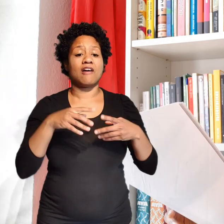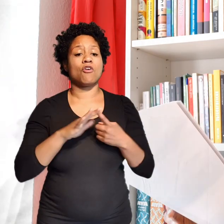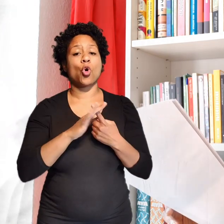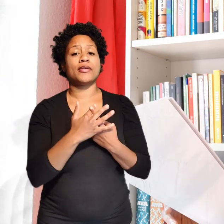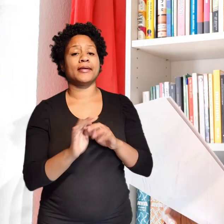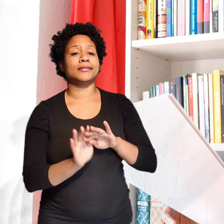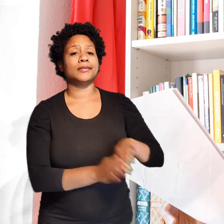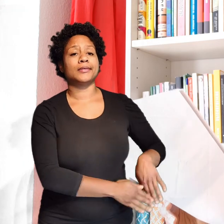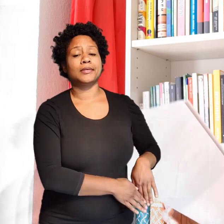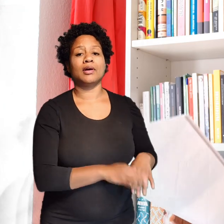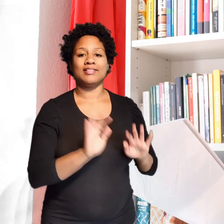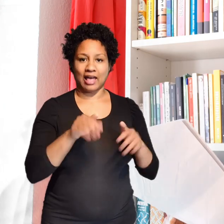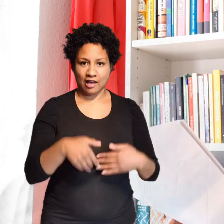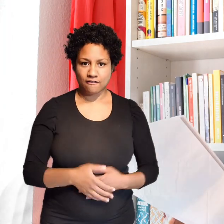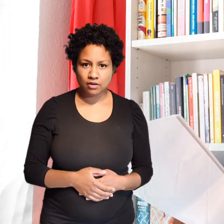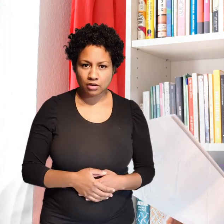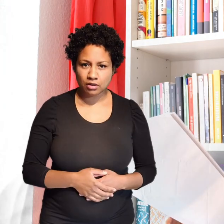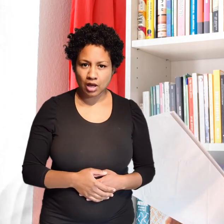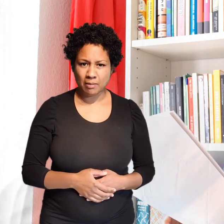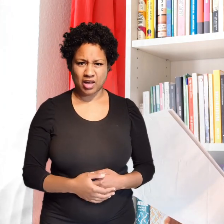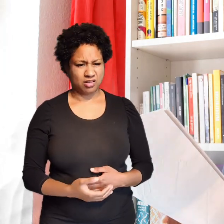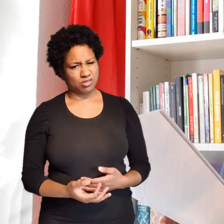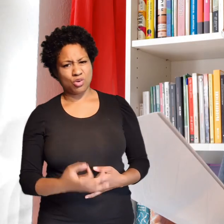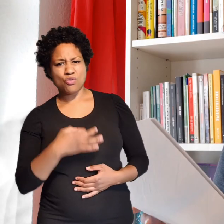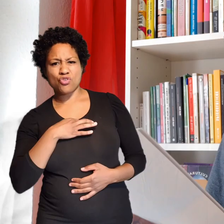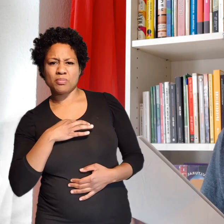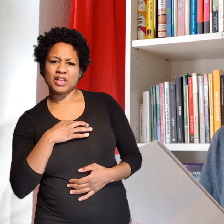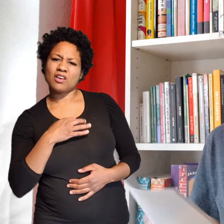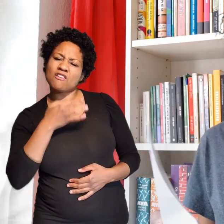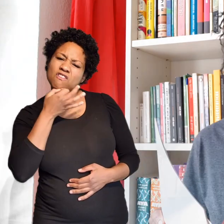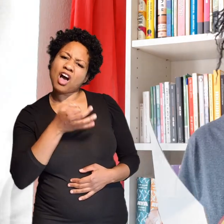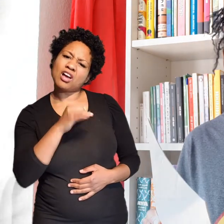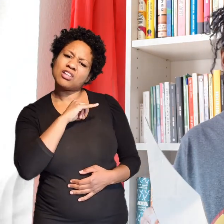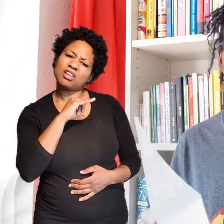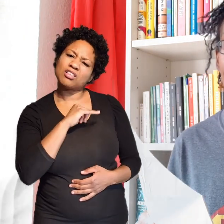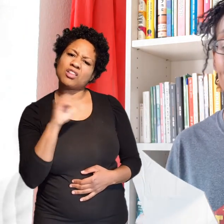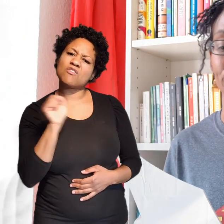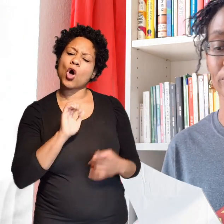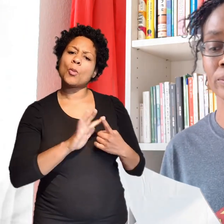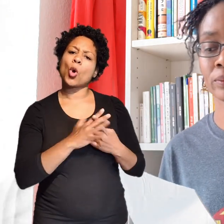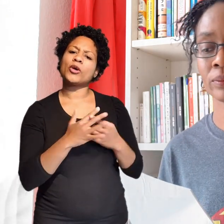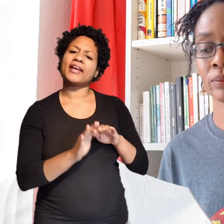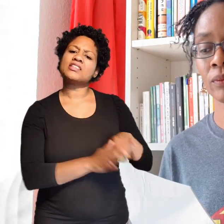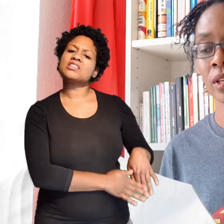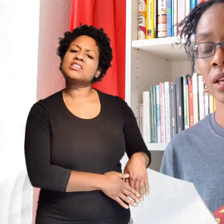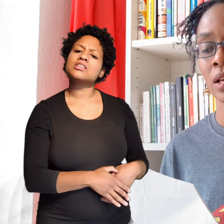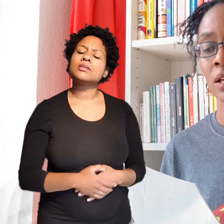vernachlässigen. Die interessantere Frage ist aber, warum wir das tun.